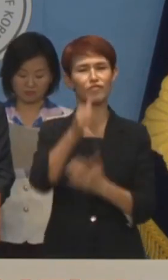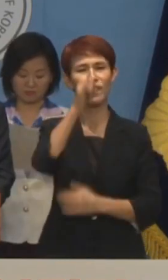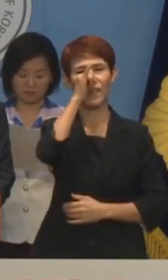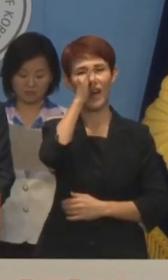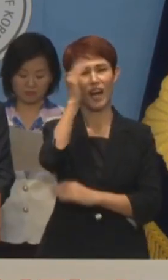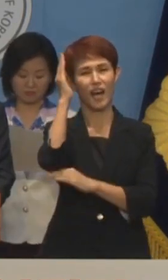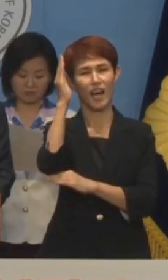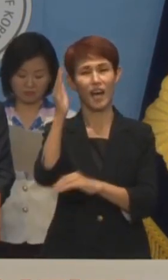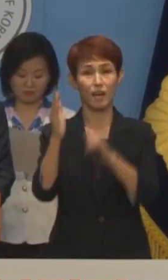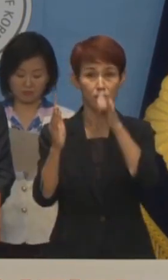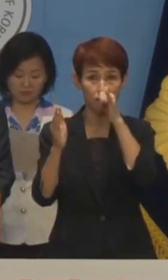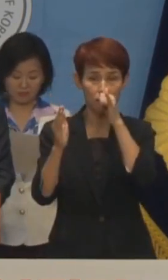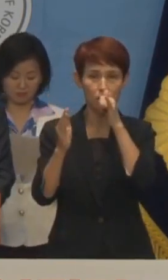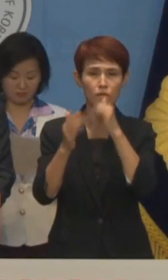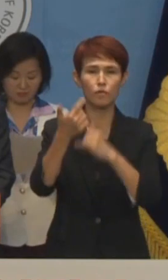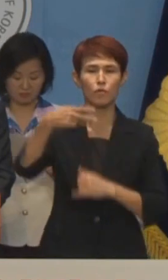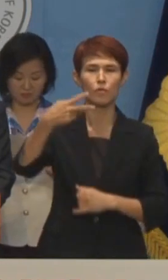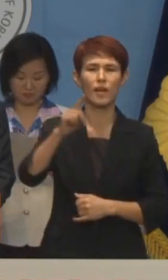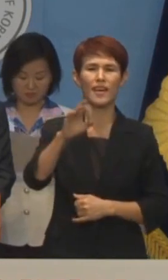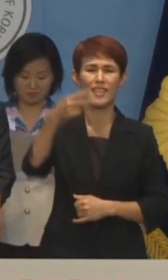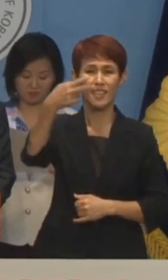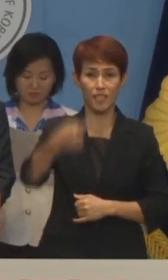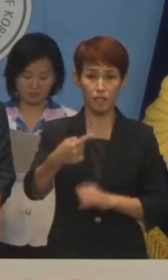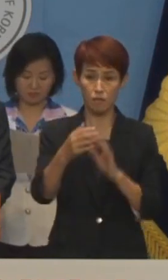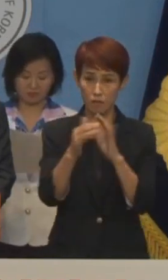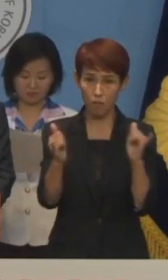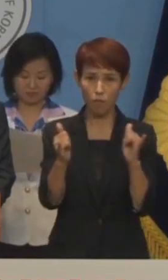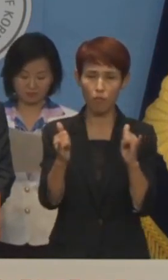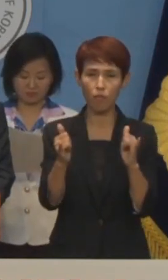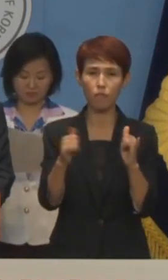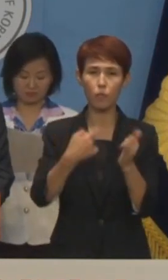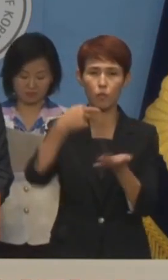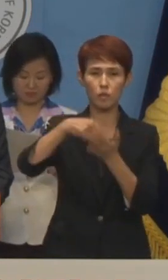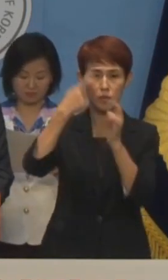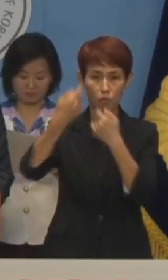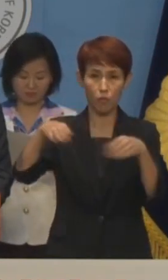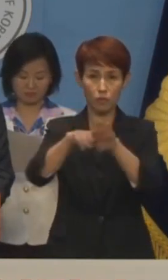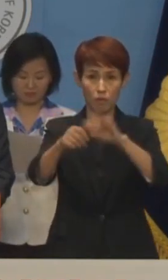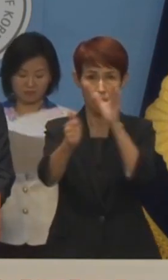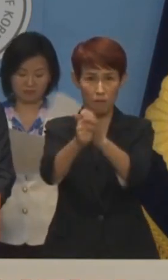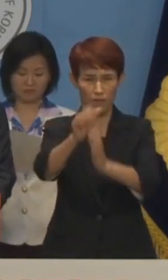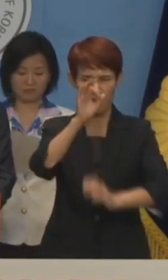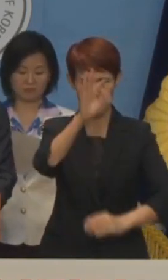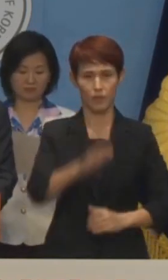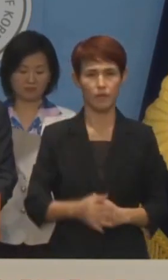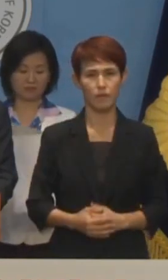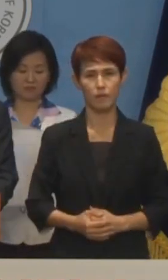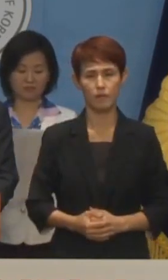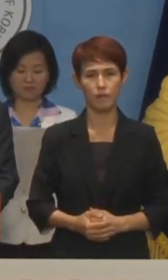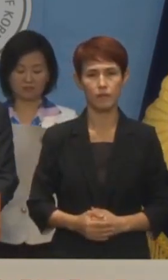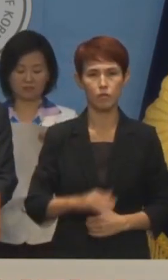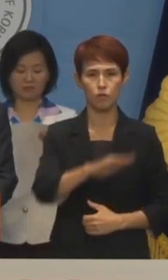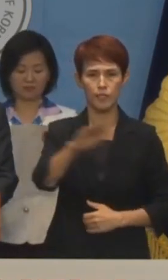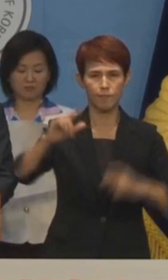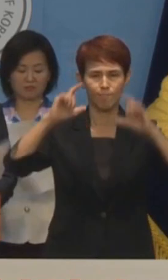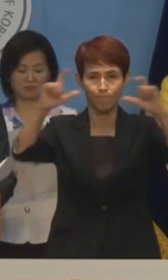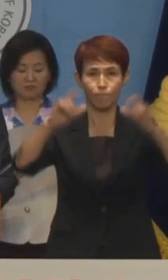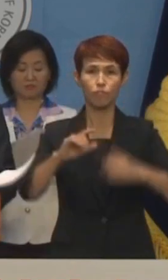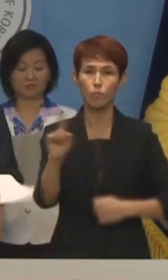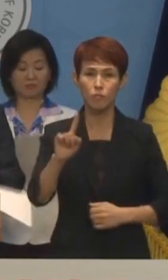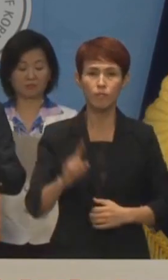법통을 부정하는 뉴라이트 인사를 독립기념관장으로 둘 수 없다. 이에 우리는 다음과 같이